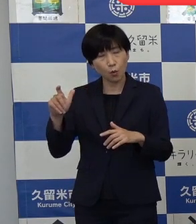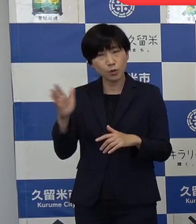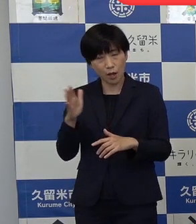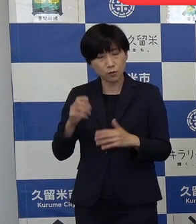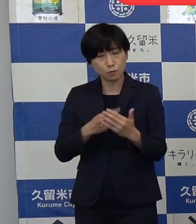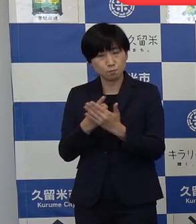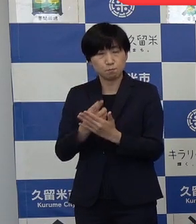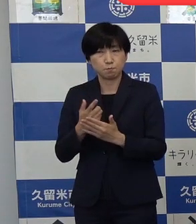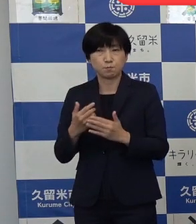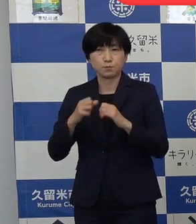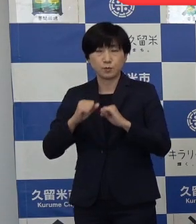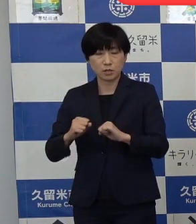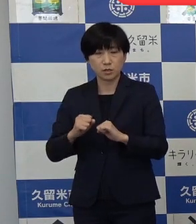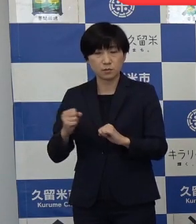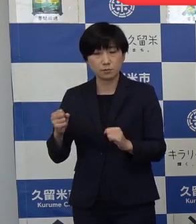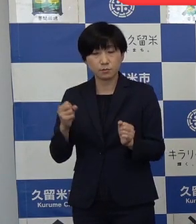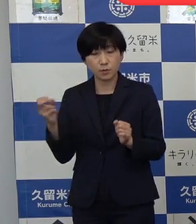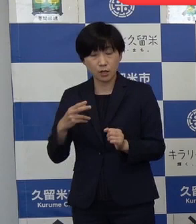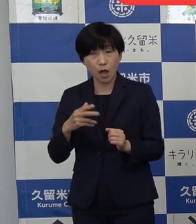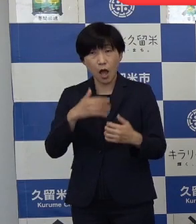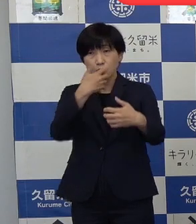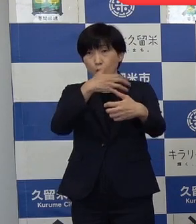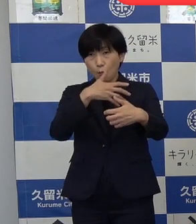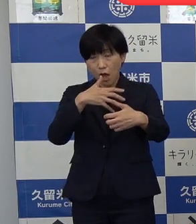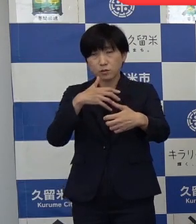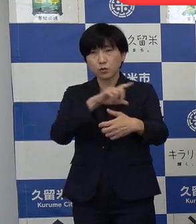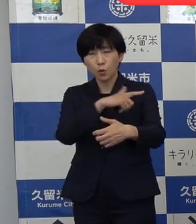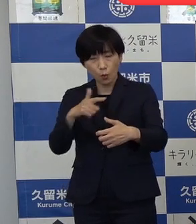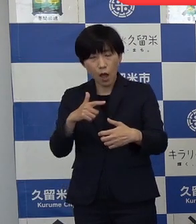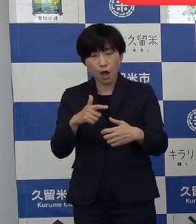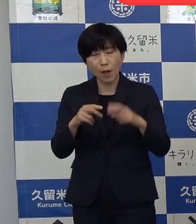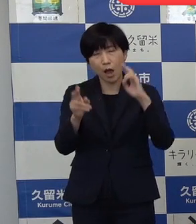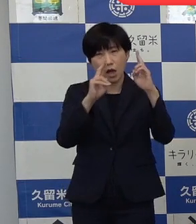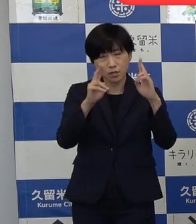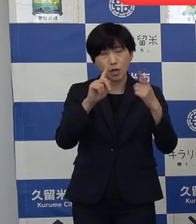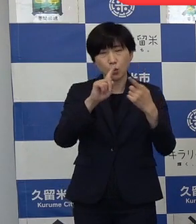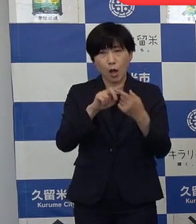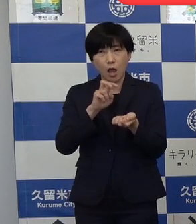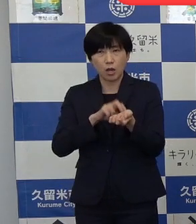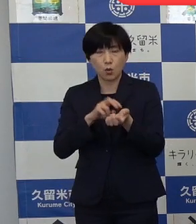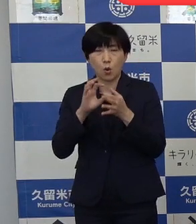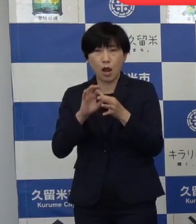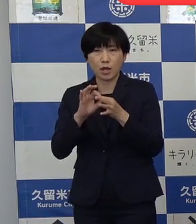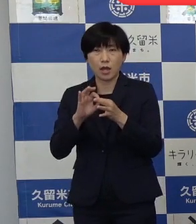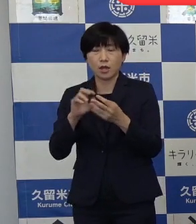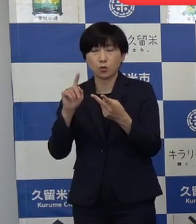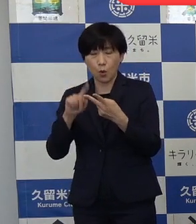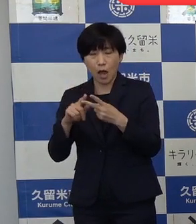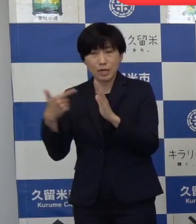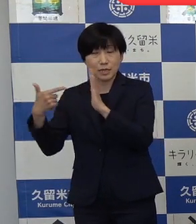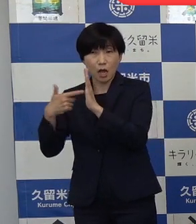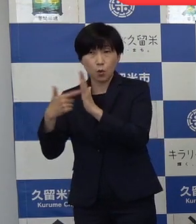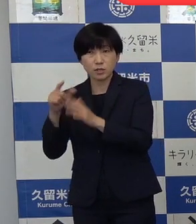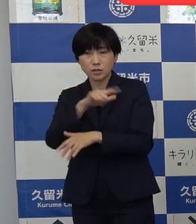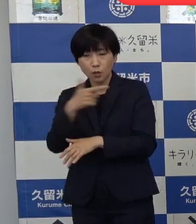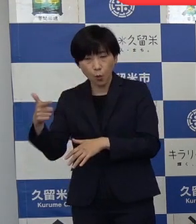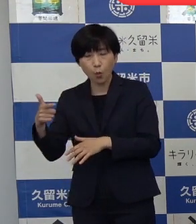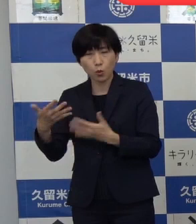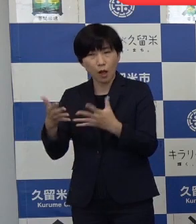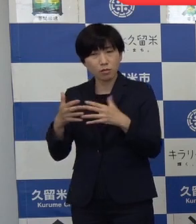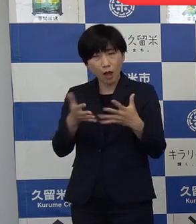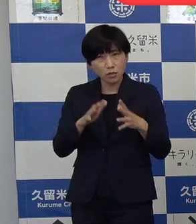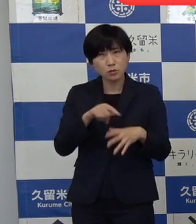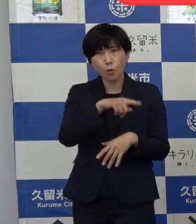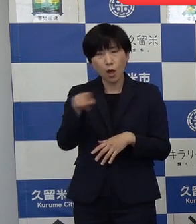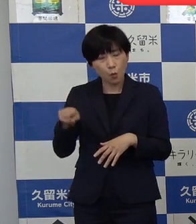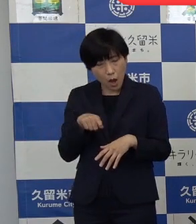それから一方でソロ版踊りが多くの企業や医療関係社会福祉法人などが